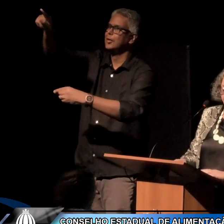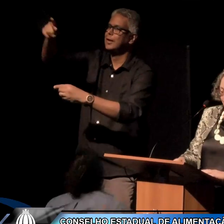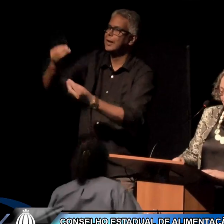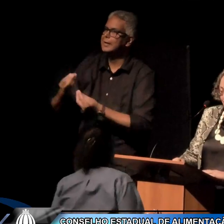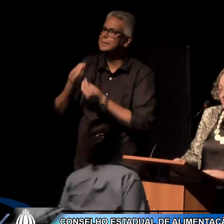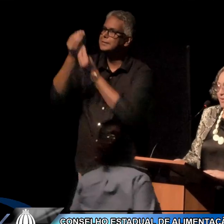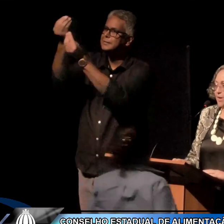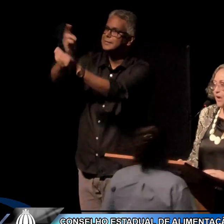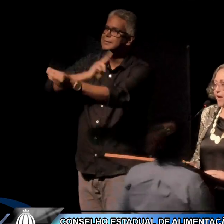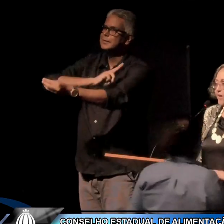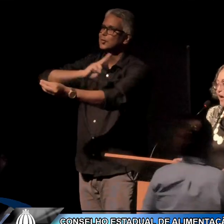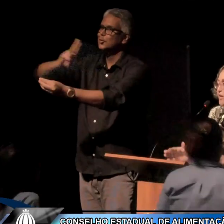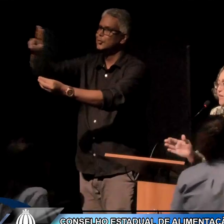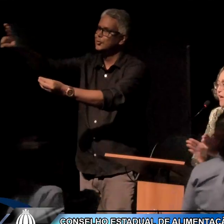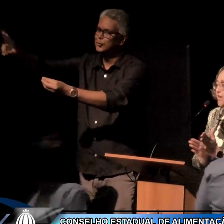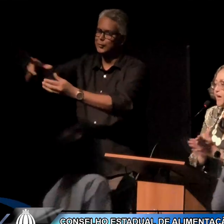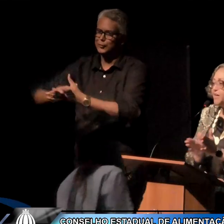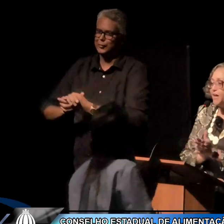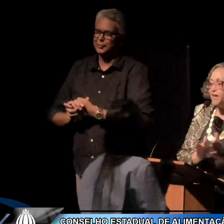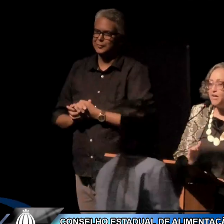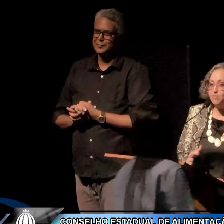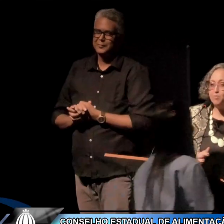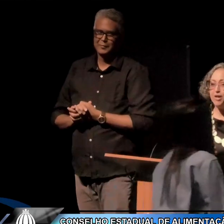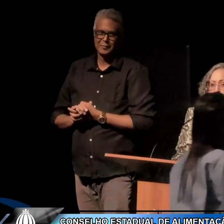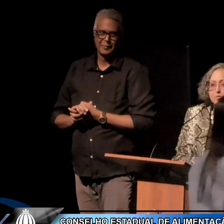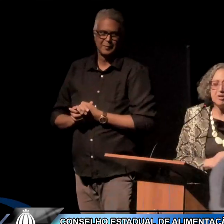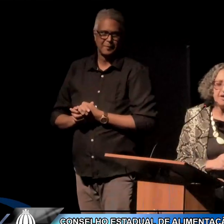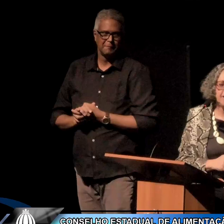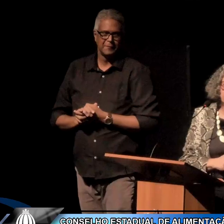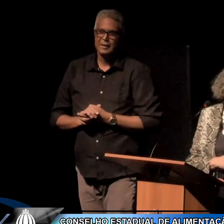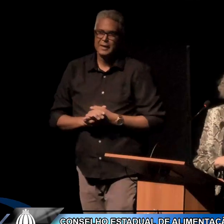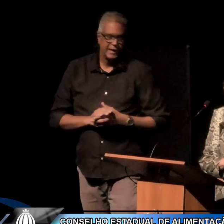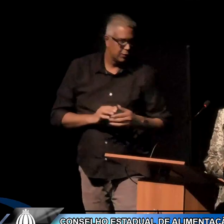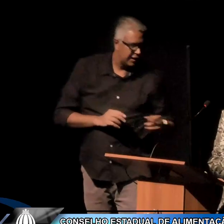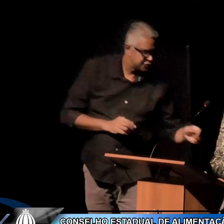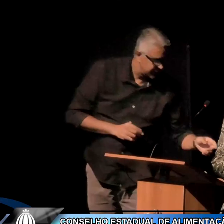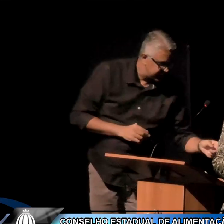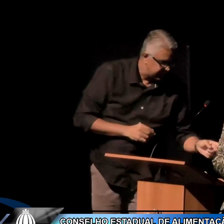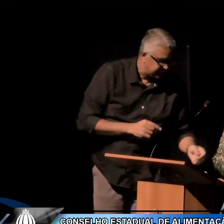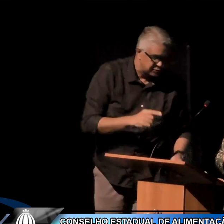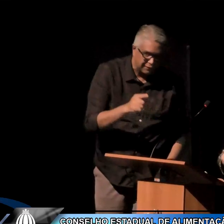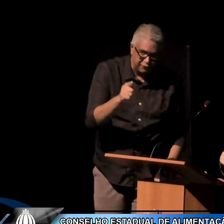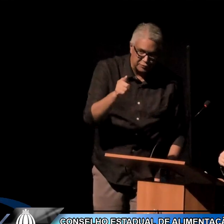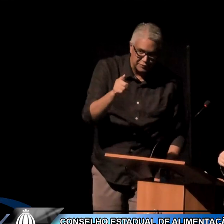nome quem quem quem vamos lá vamos lá